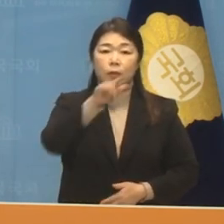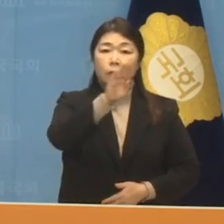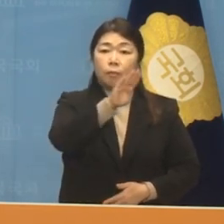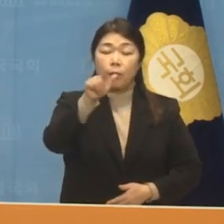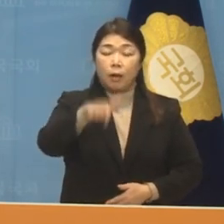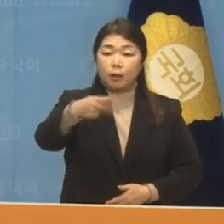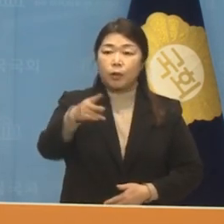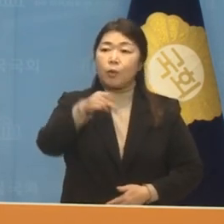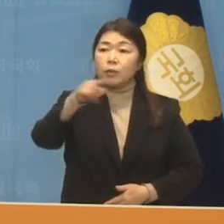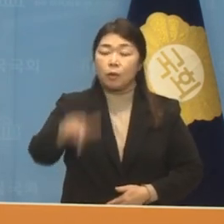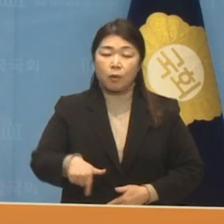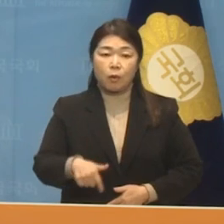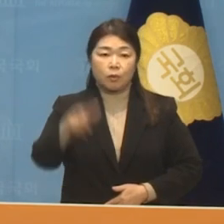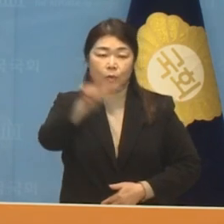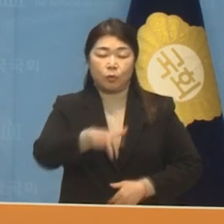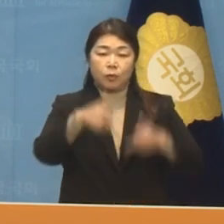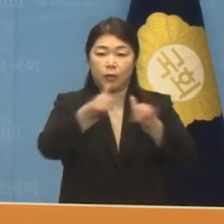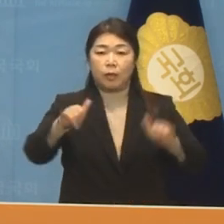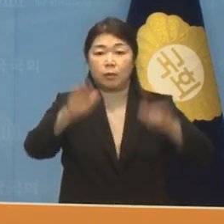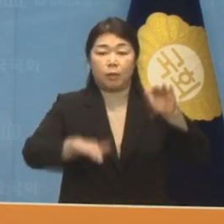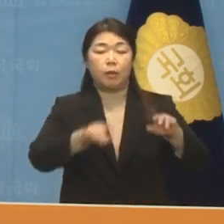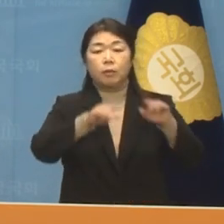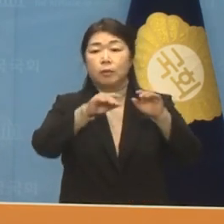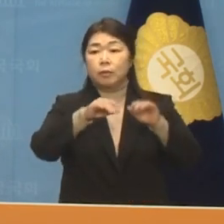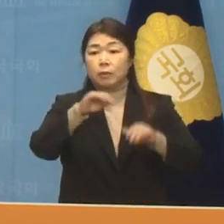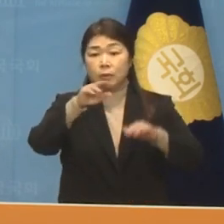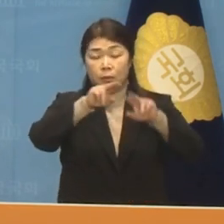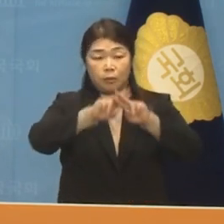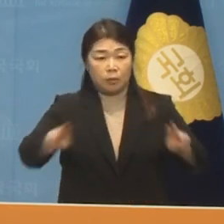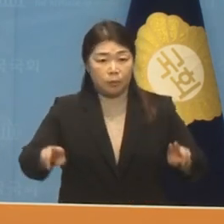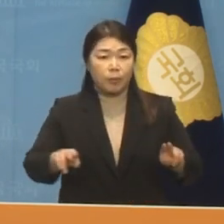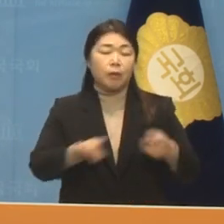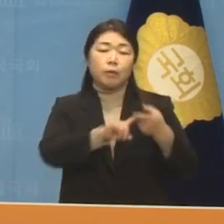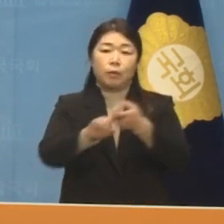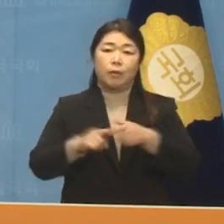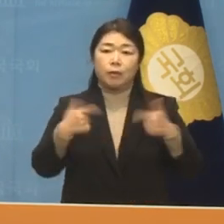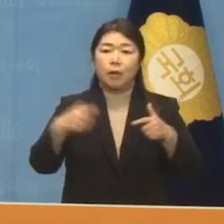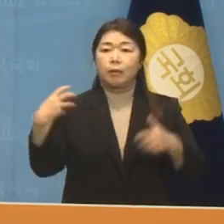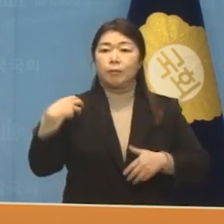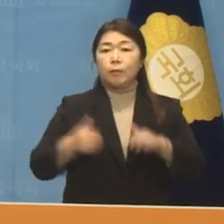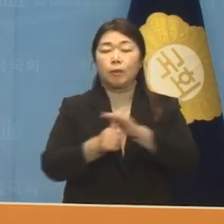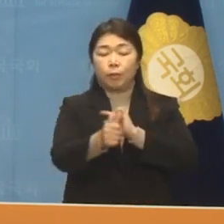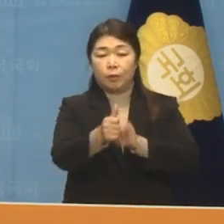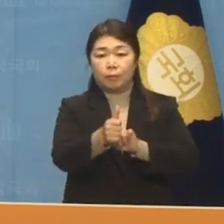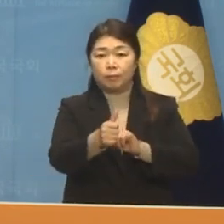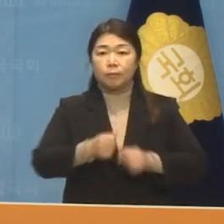박경석 전국장애인 차별철폐연대 상임공동대표님 참석하셨습니다.